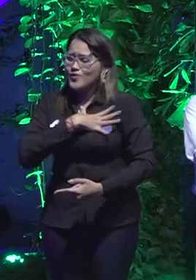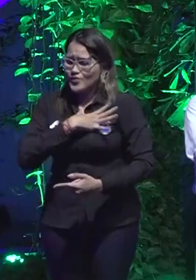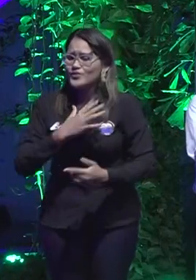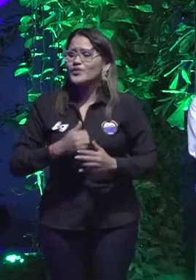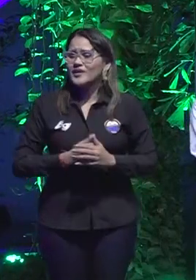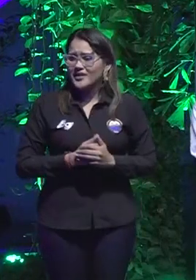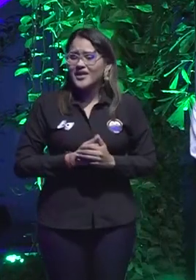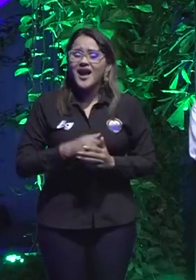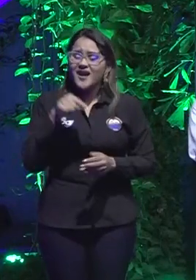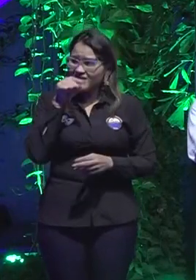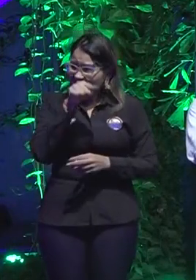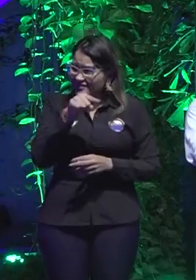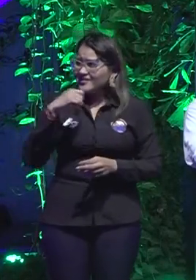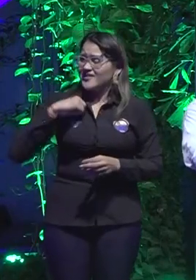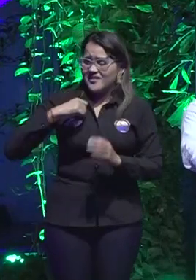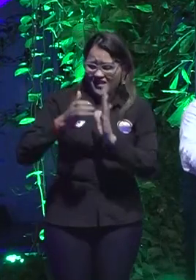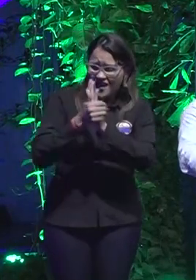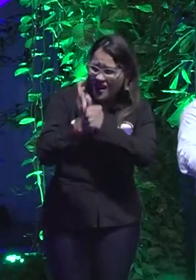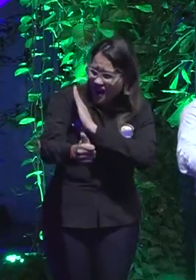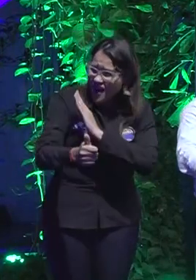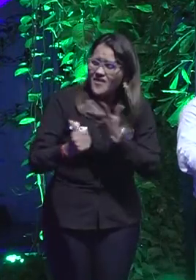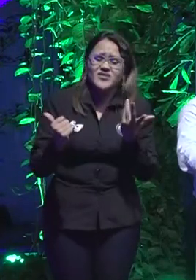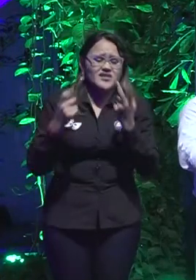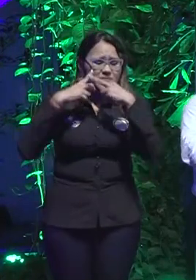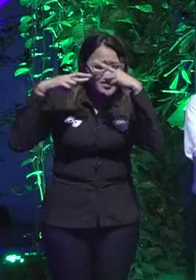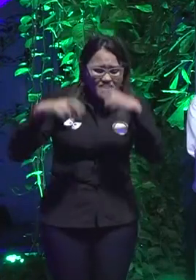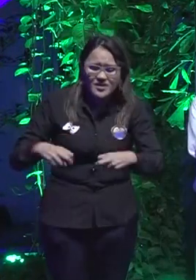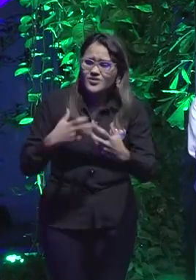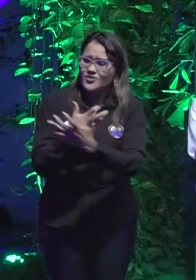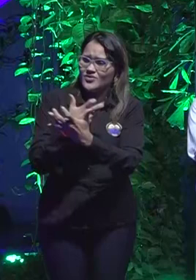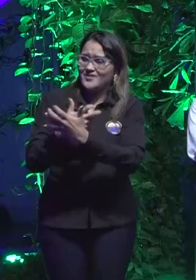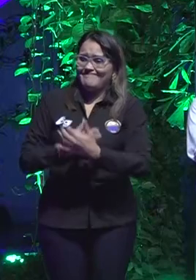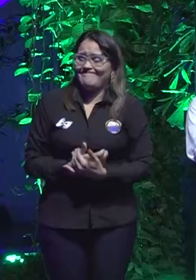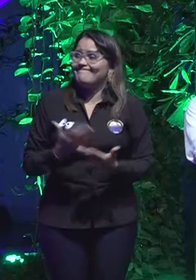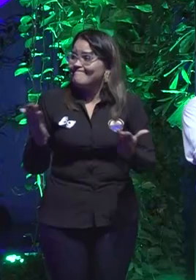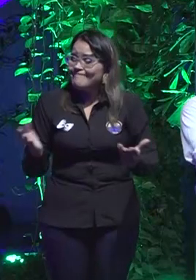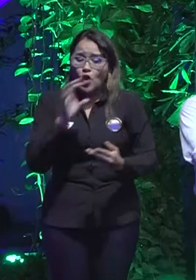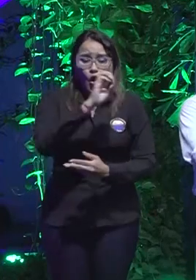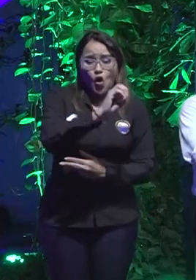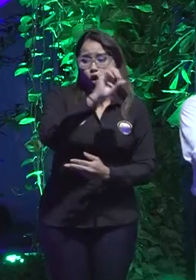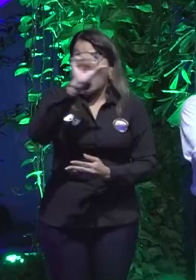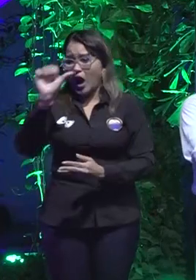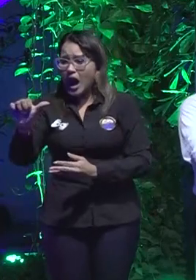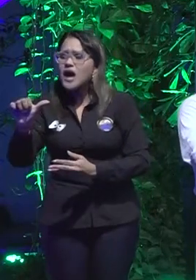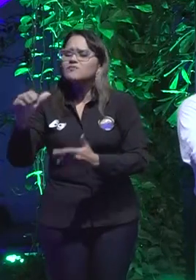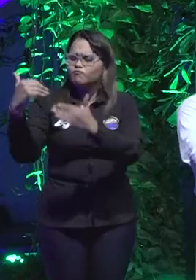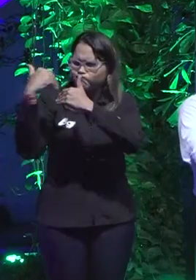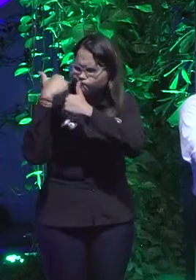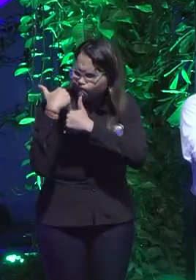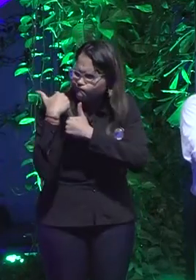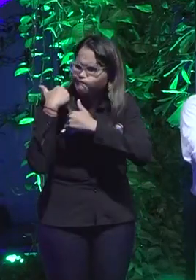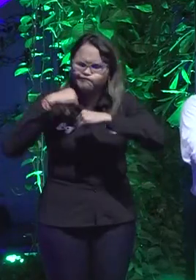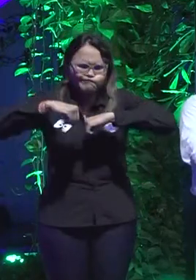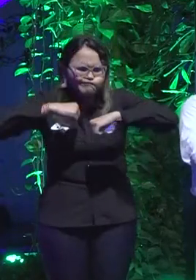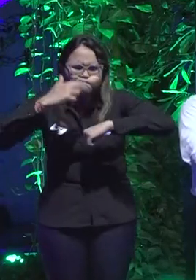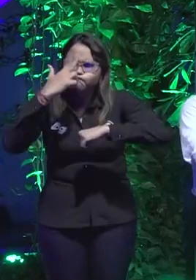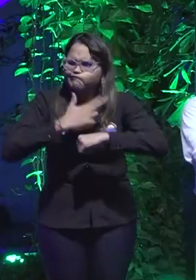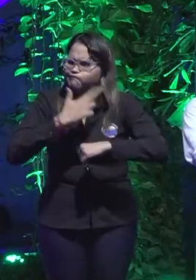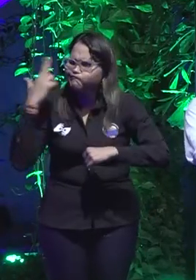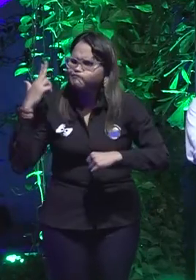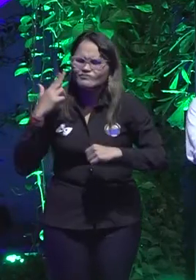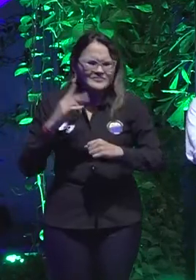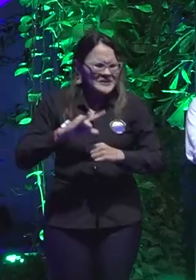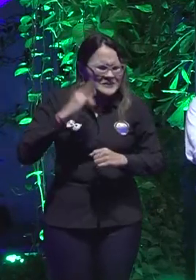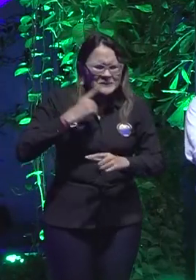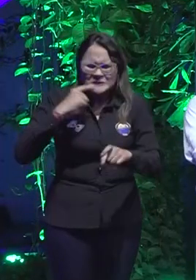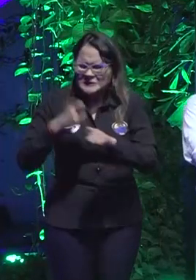Colombia también hay talento para la investigación, para la ciencia, que hay hombres y mujeres comprometidos que tienen esa capacidad de